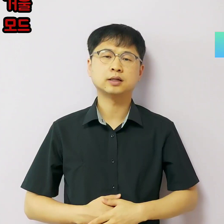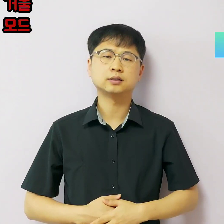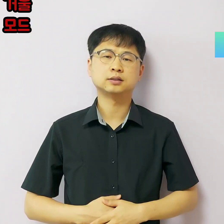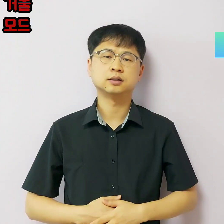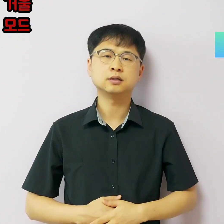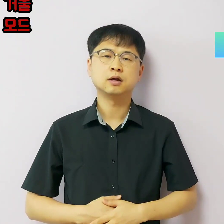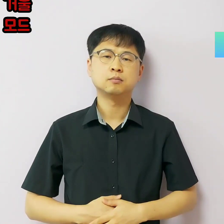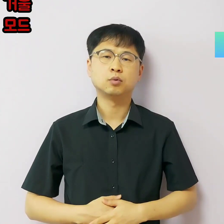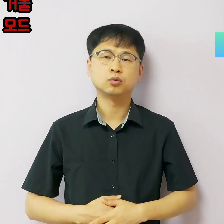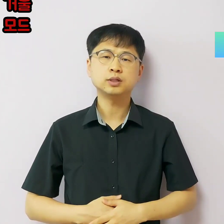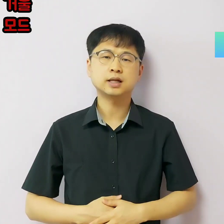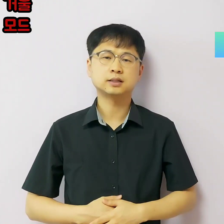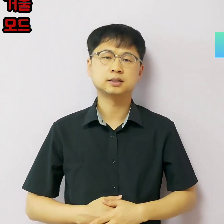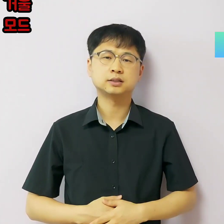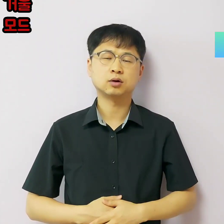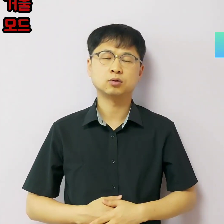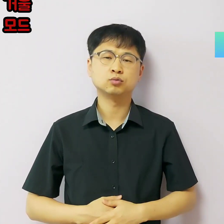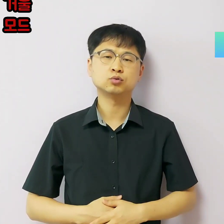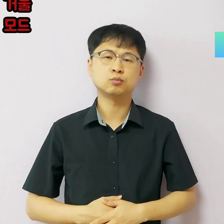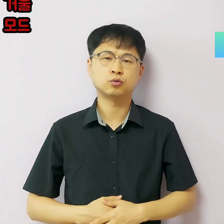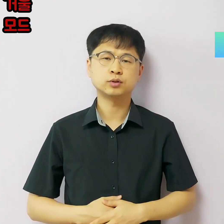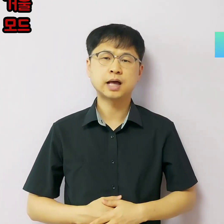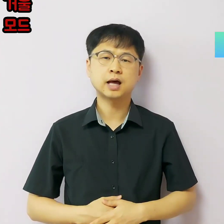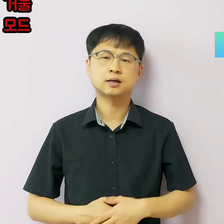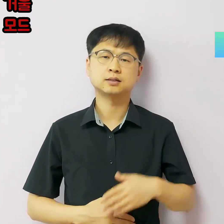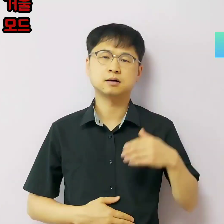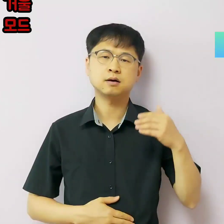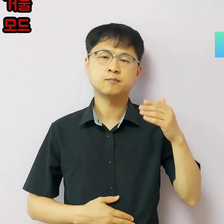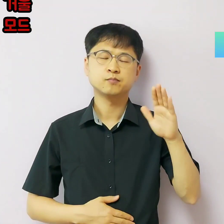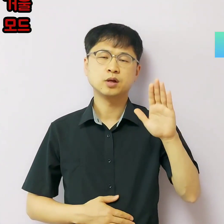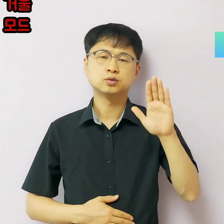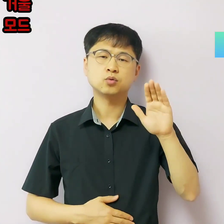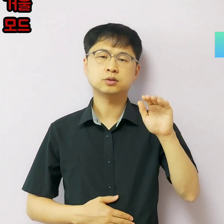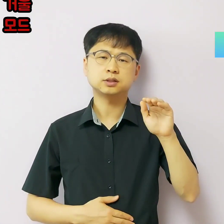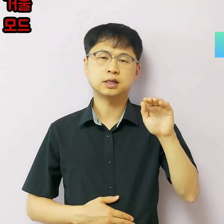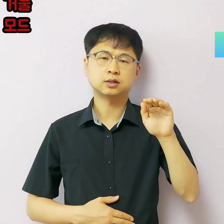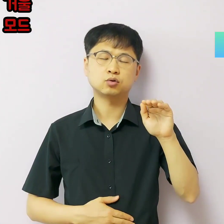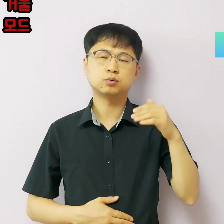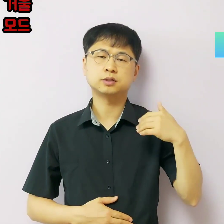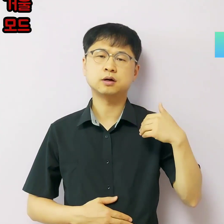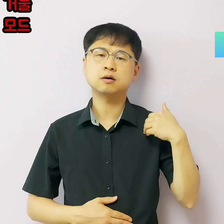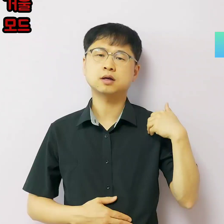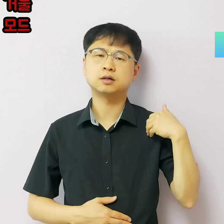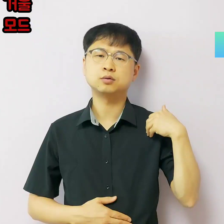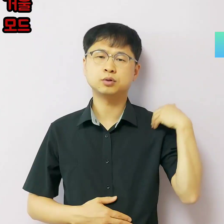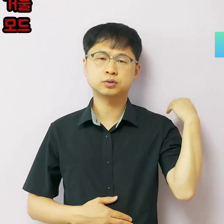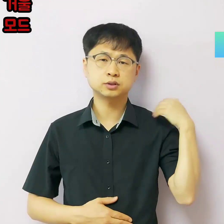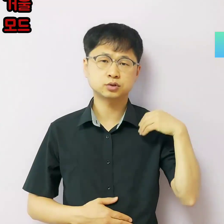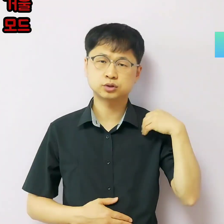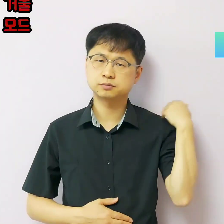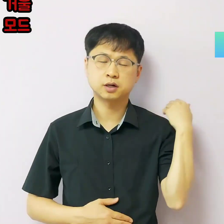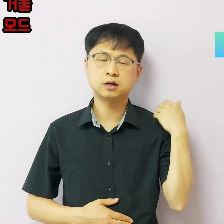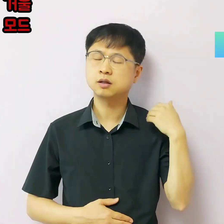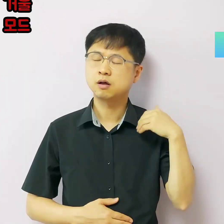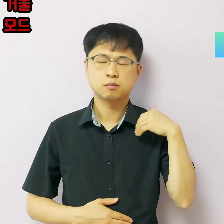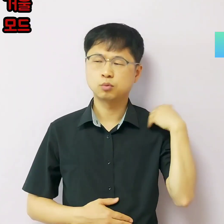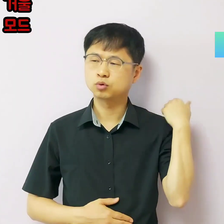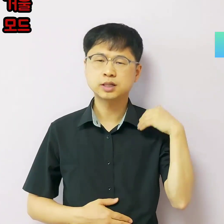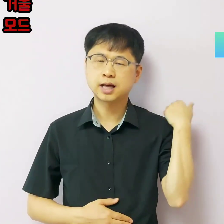라는 것은 모른다는 뜻이죠. 누구도 모른다. 그래서 손끝을 살짝 구부려서 어깨를 위로 스쳐주시면 모르다